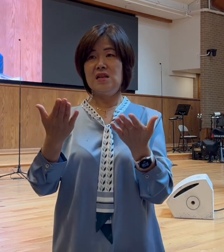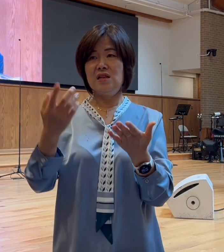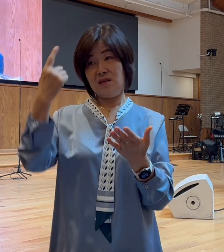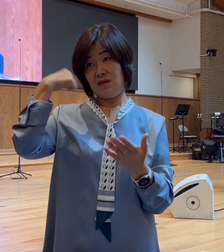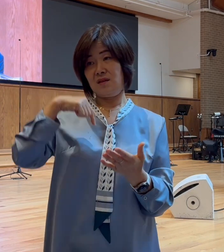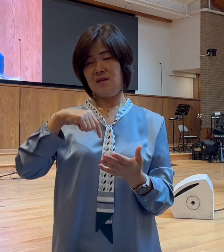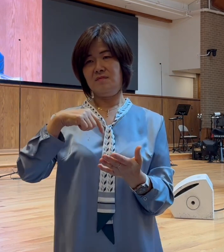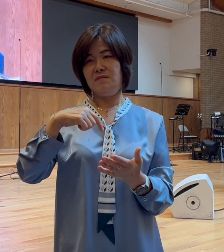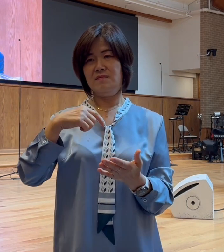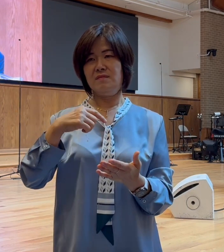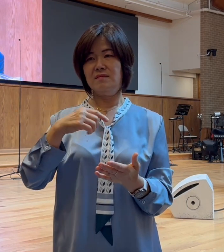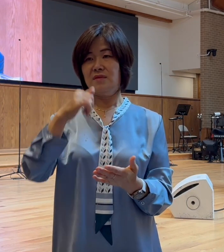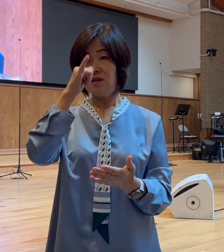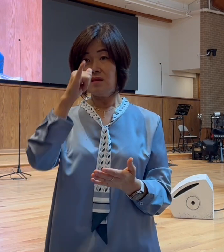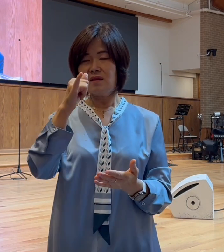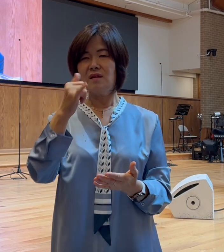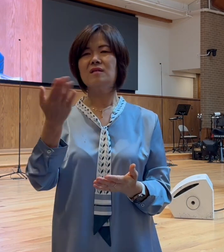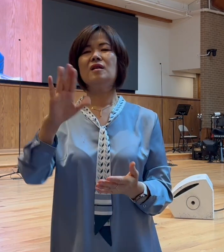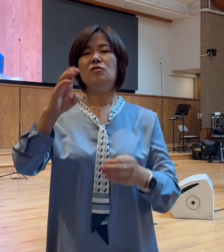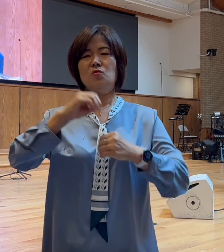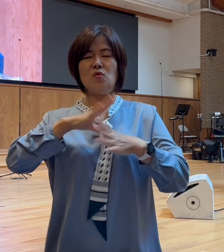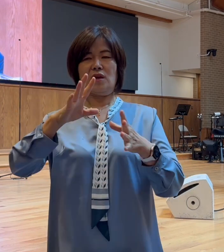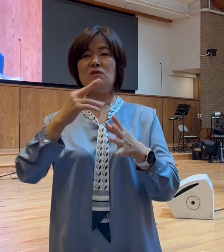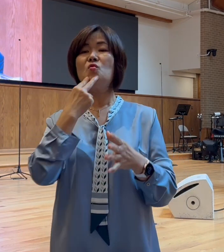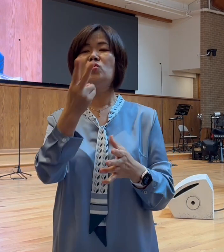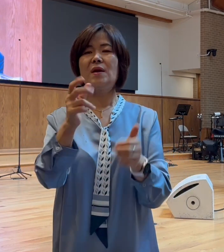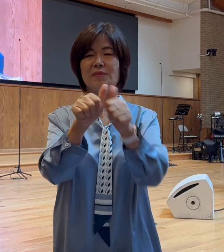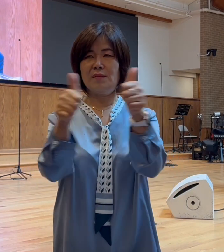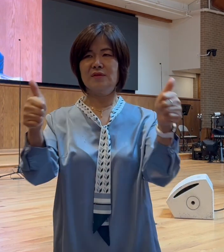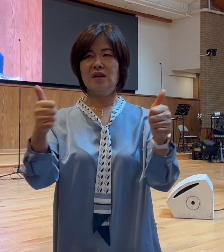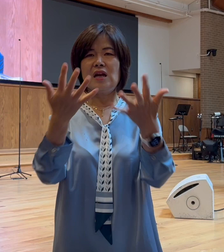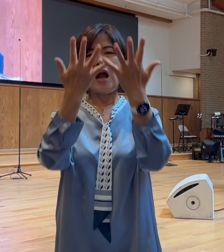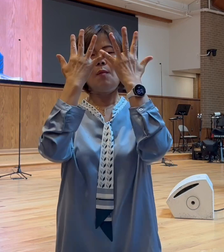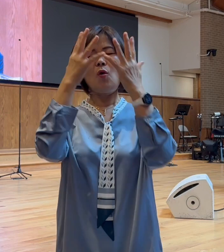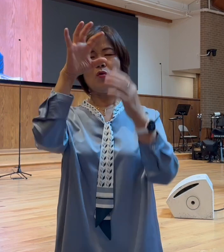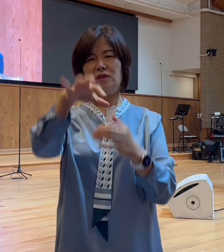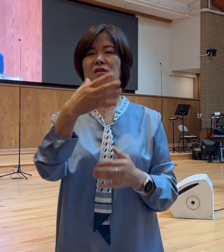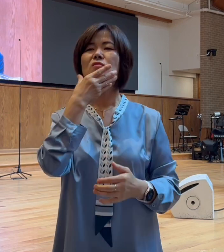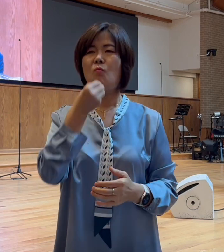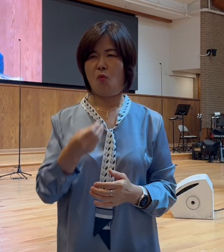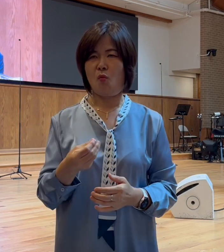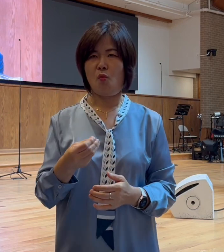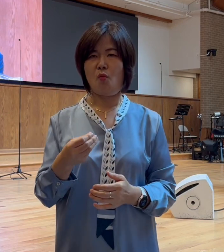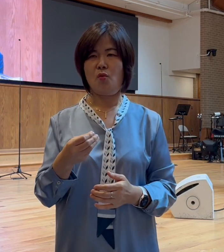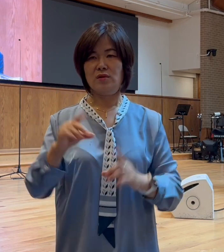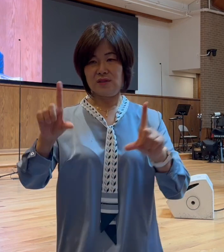않으세요? 그래 놀랍게도 요셉은 그 감옥에서 복이 된 겁니다.